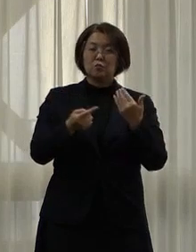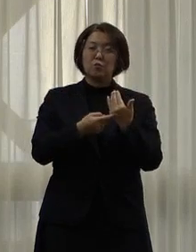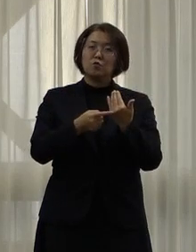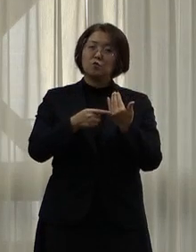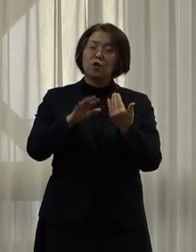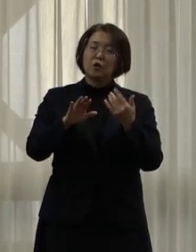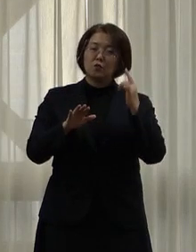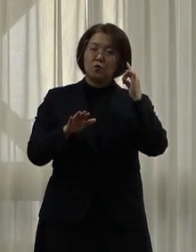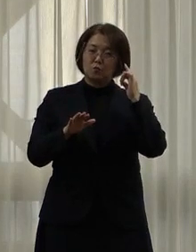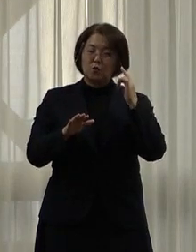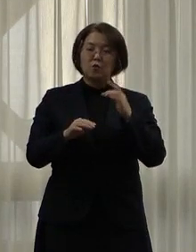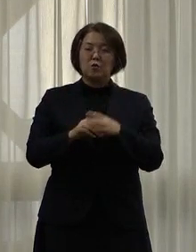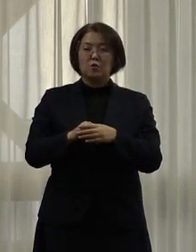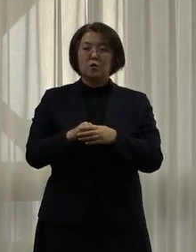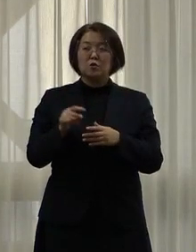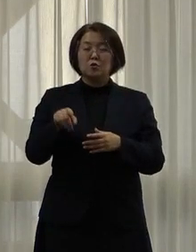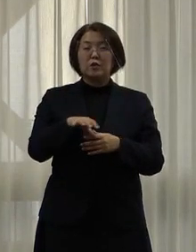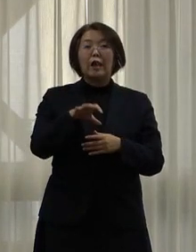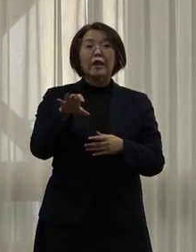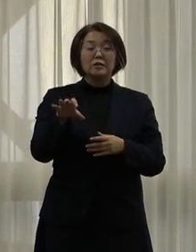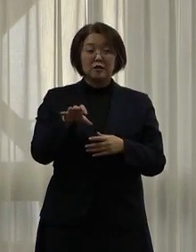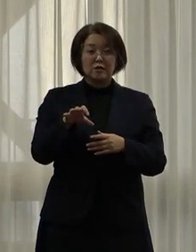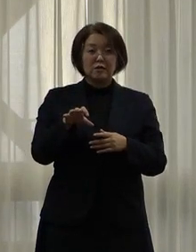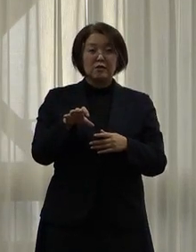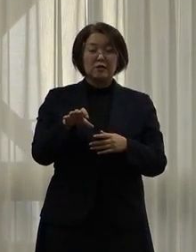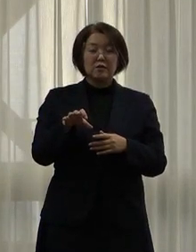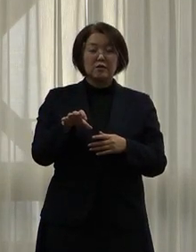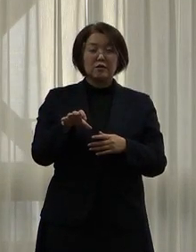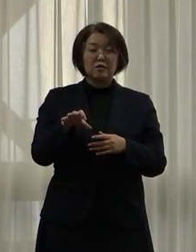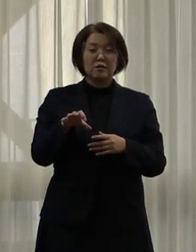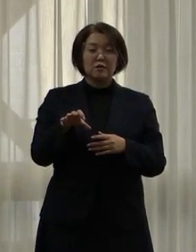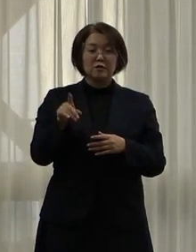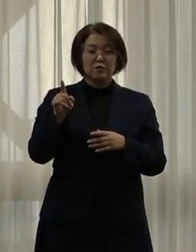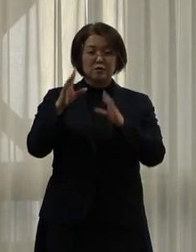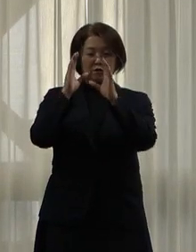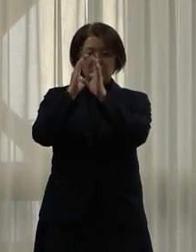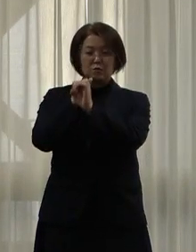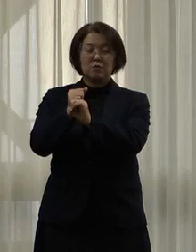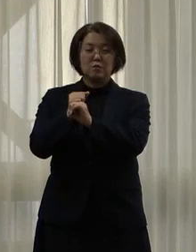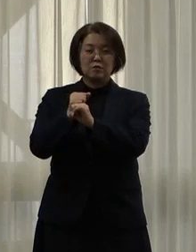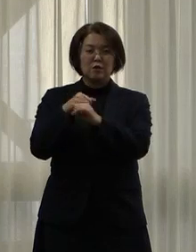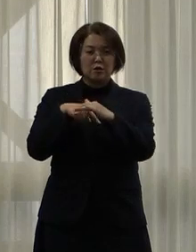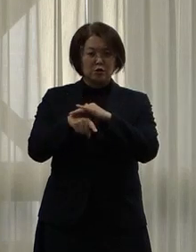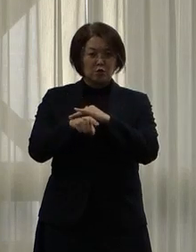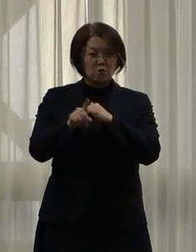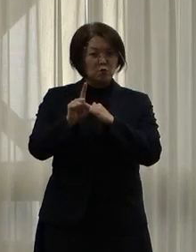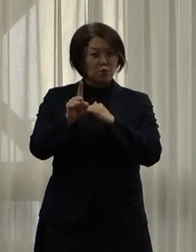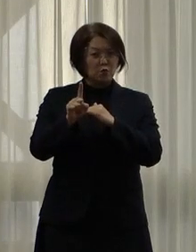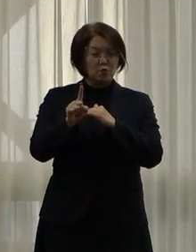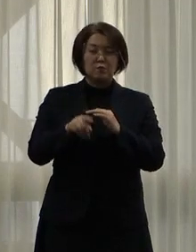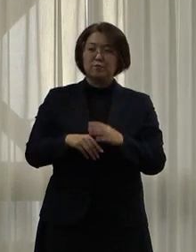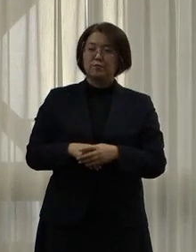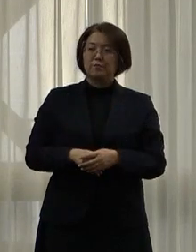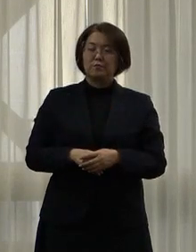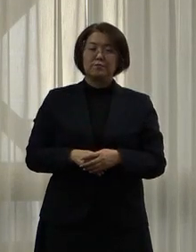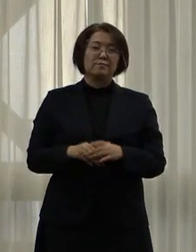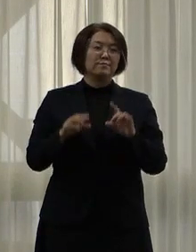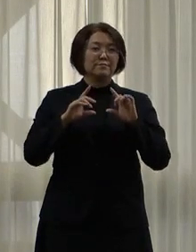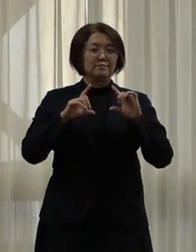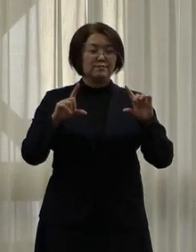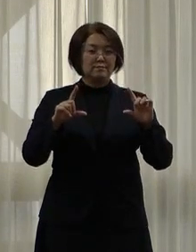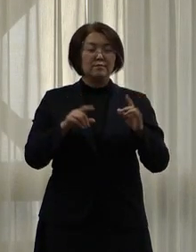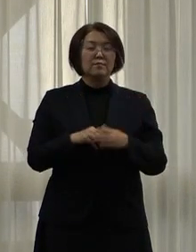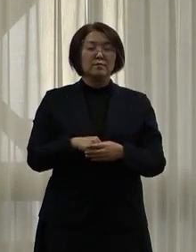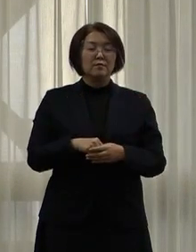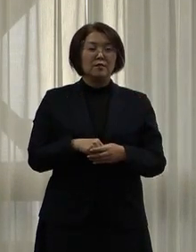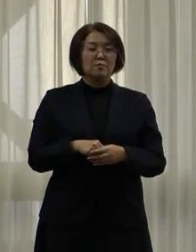、市の言葉でその辺のところに注力したその理由みたいなものを改めてお聞かせいただければと思うんですけれども。 そうですね、まさに